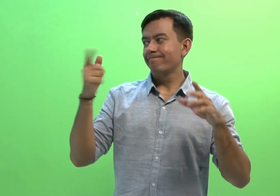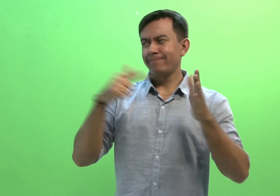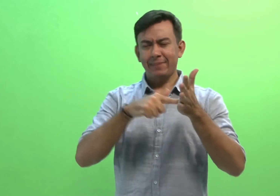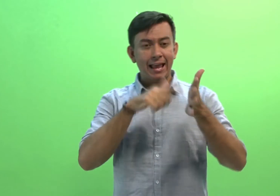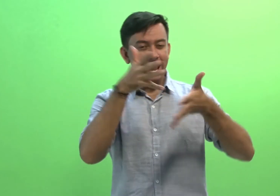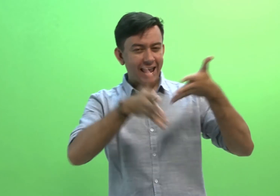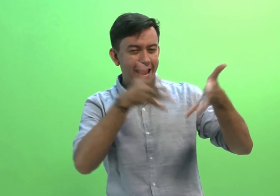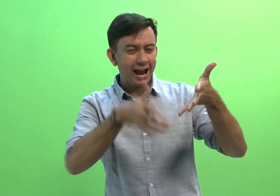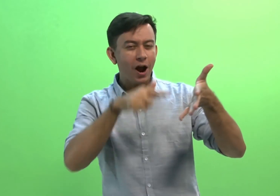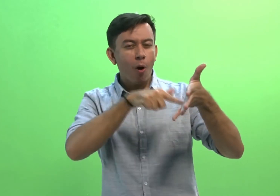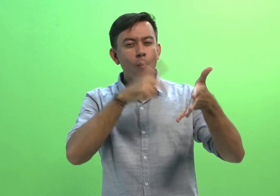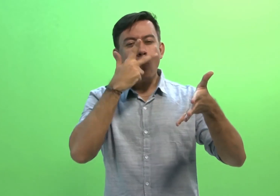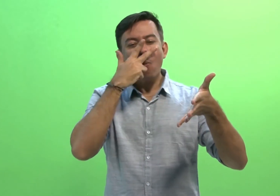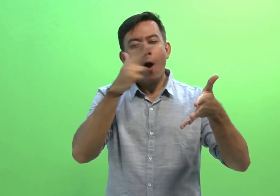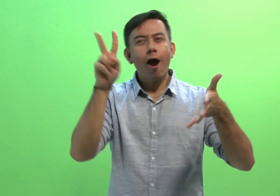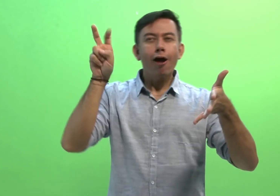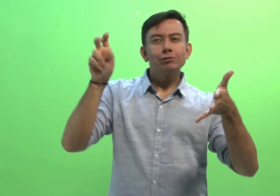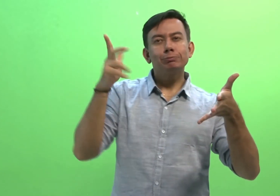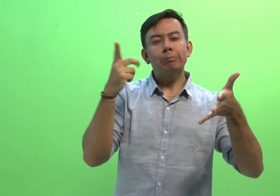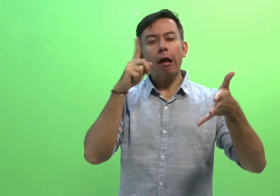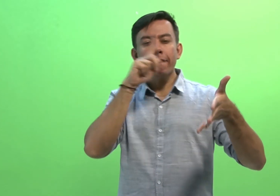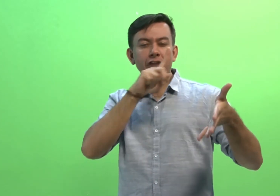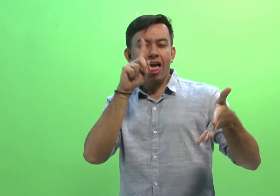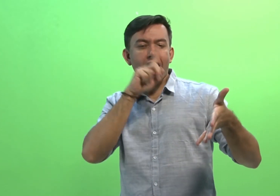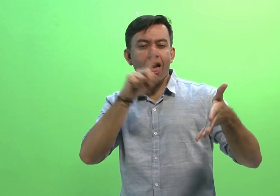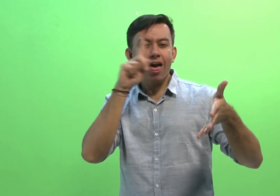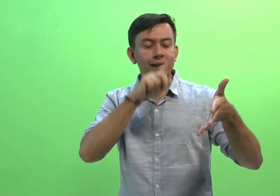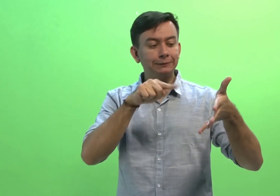é acreditar que a língua de sinais é falha.